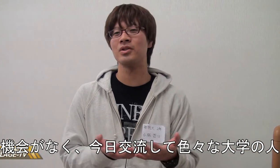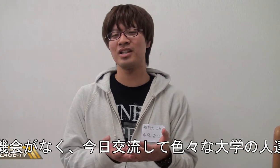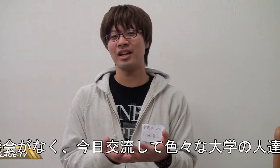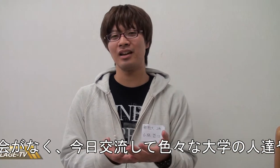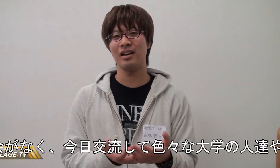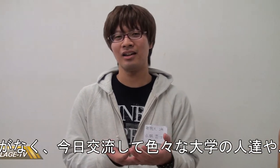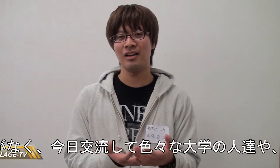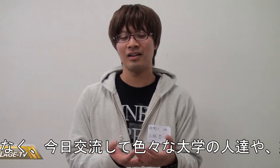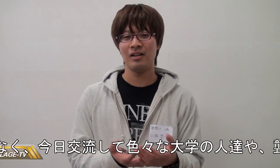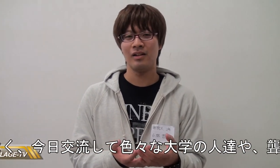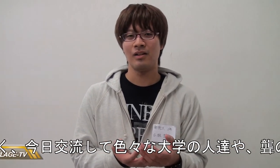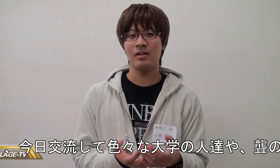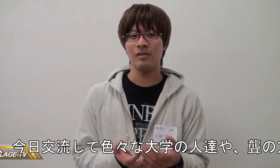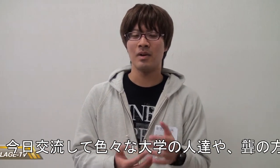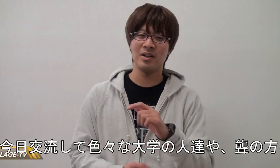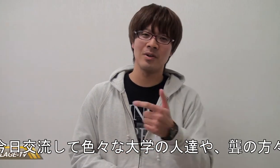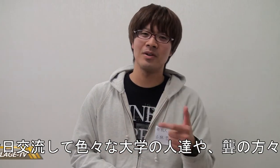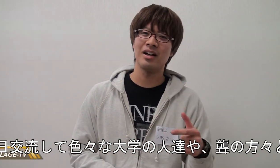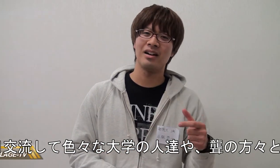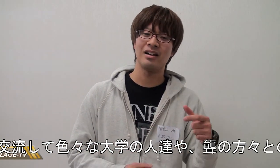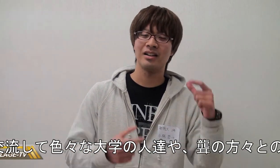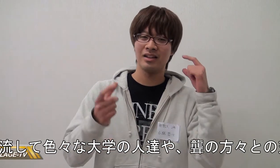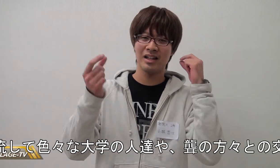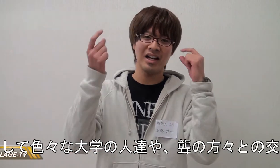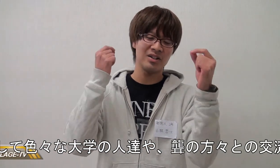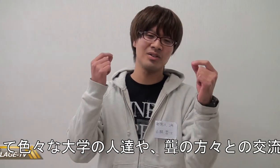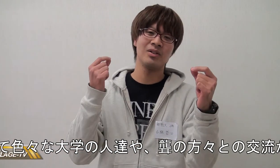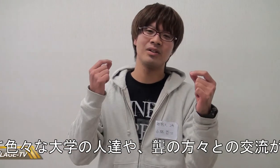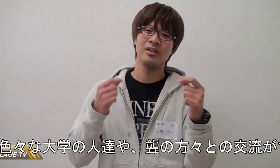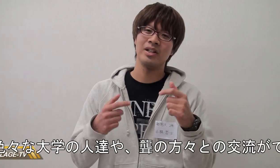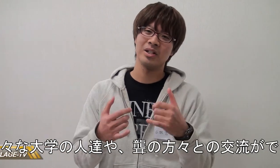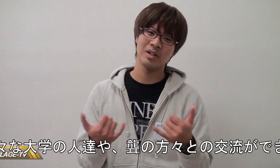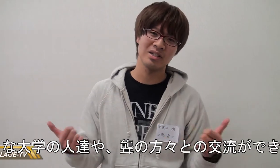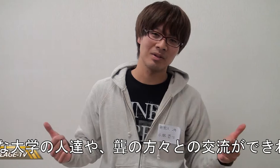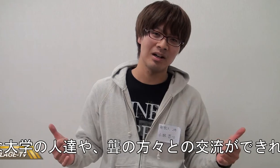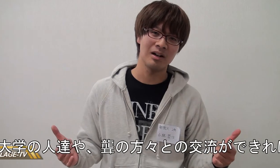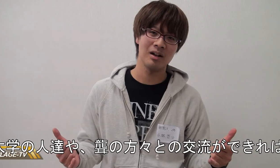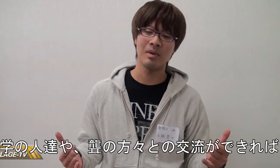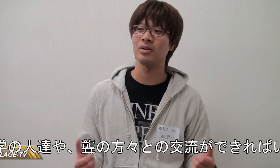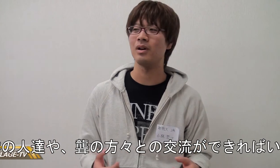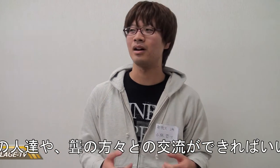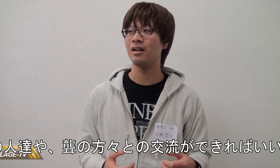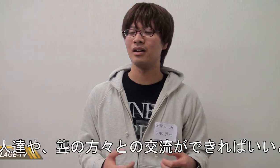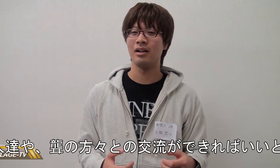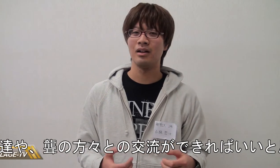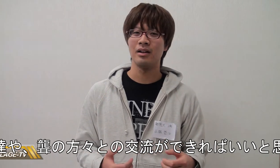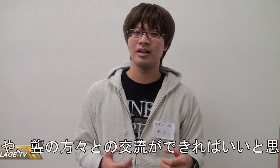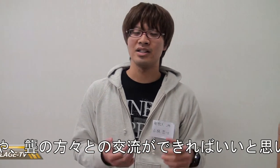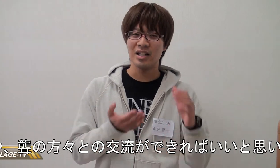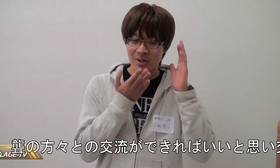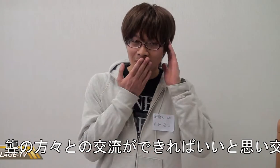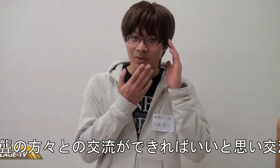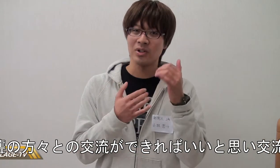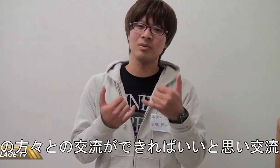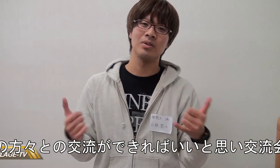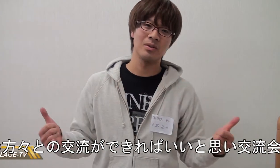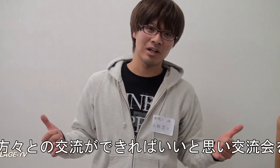して、いろいろな大学の人たちとか、あとは実際にローンの人々とか